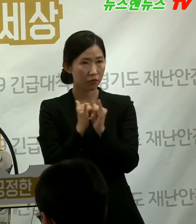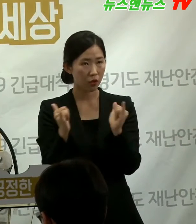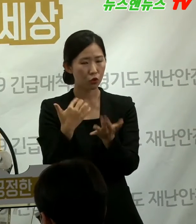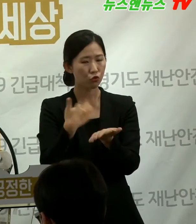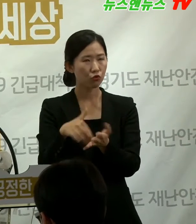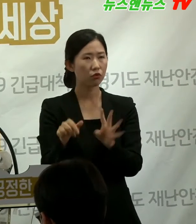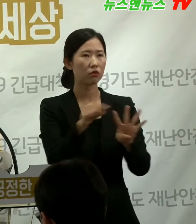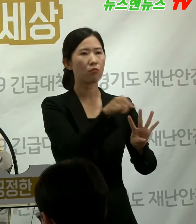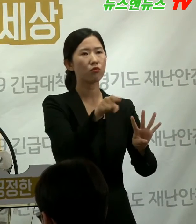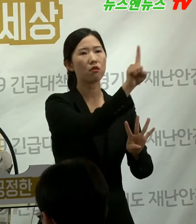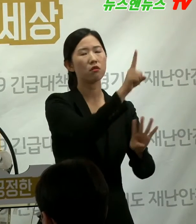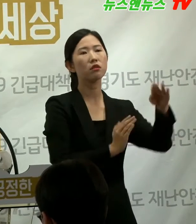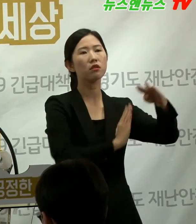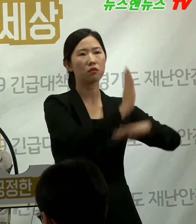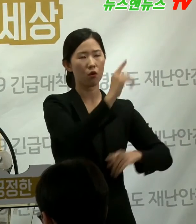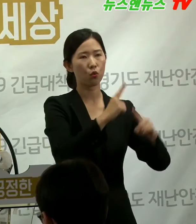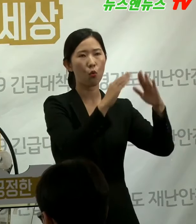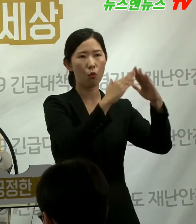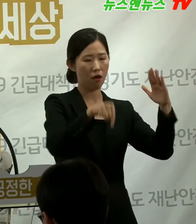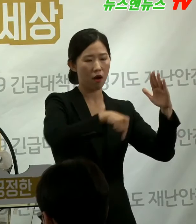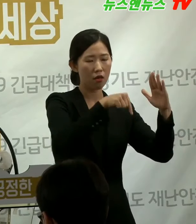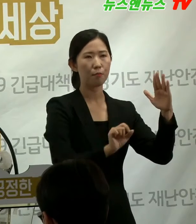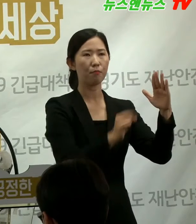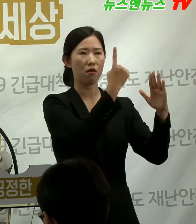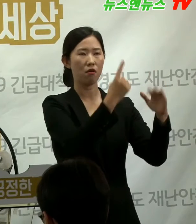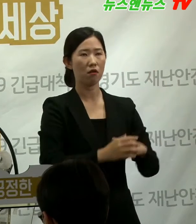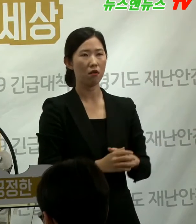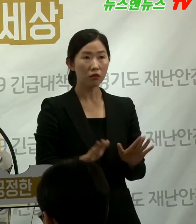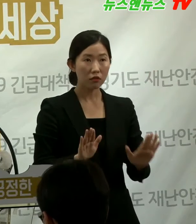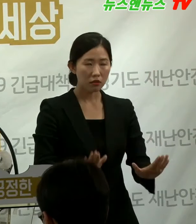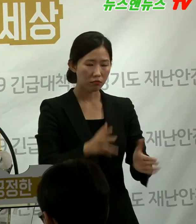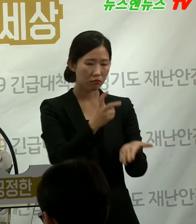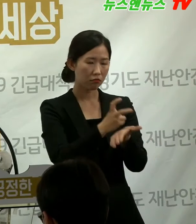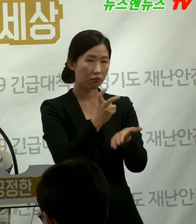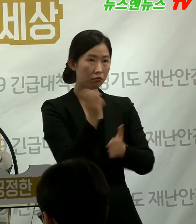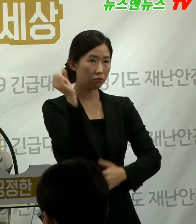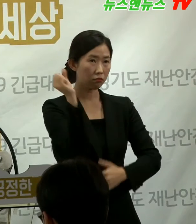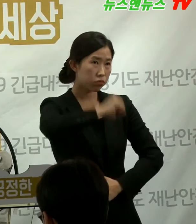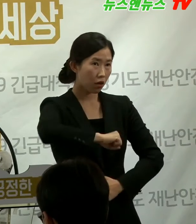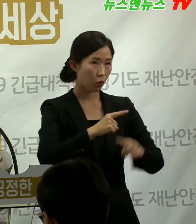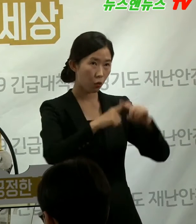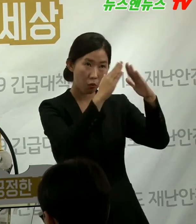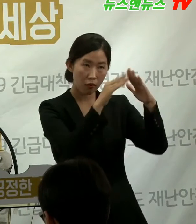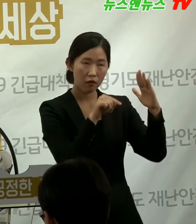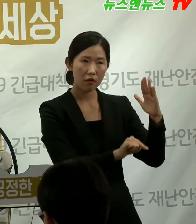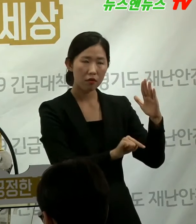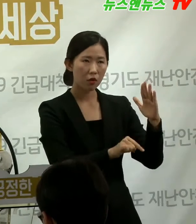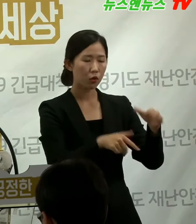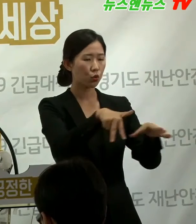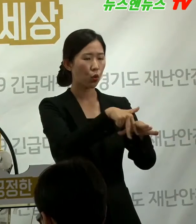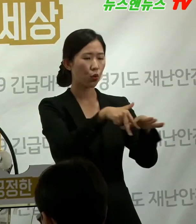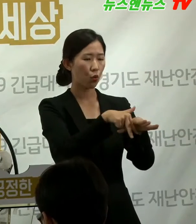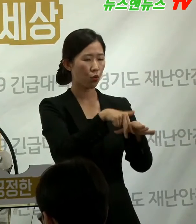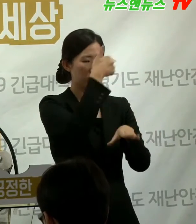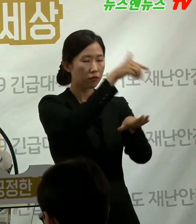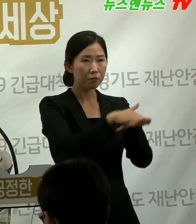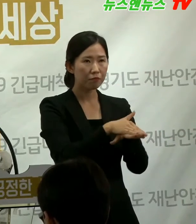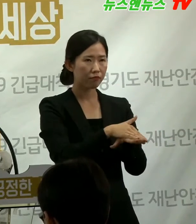부득이하게 방역수칙을 미준수한 극소수 교회에 대해서 종교 집회 제한명령을